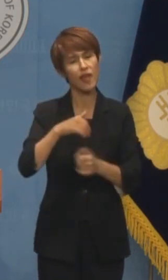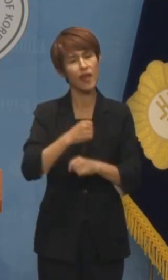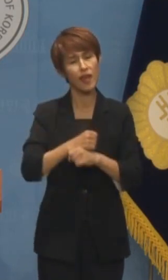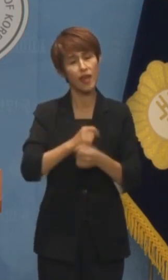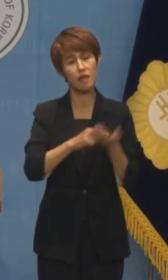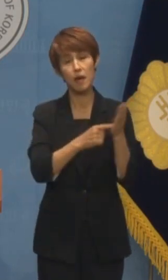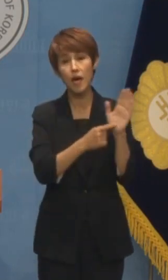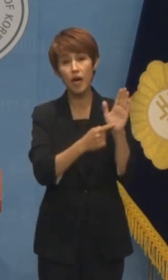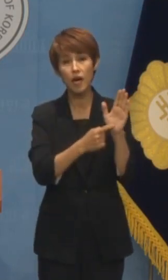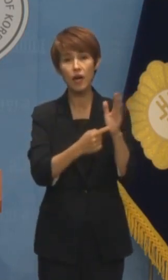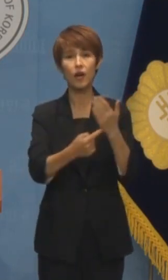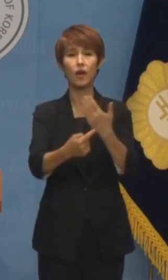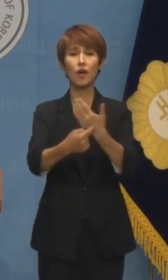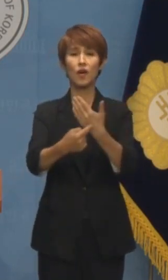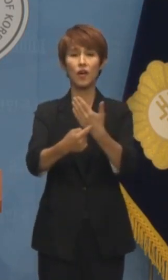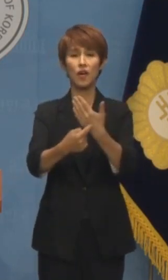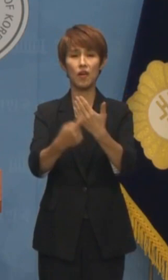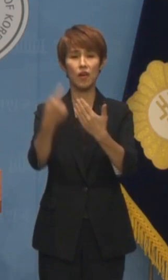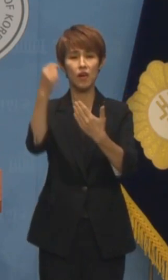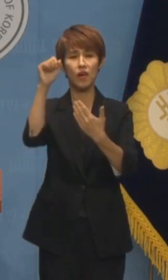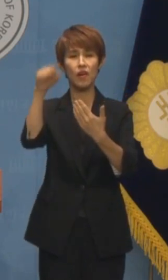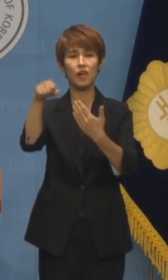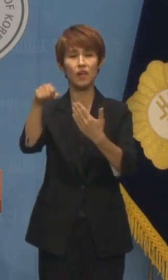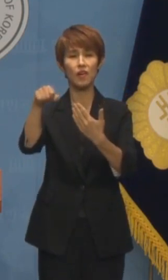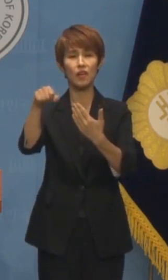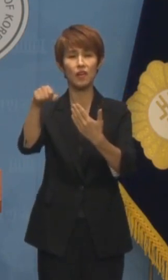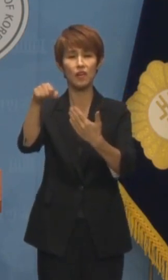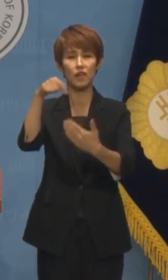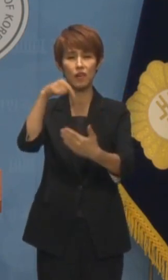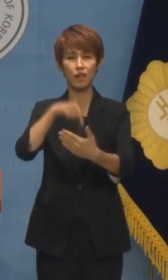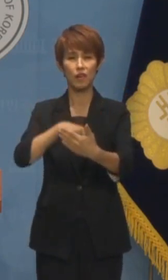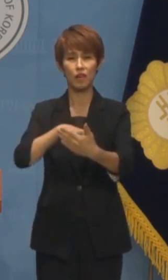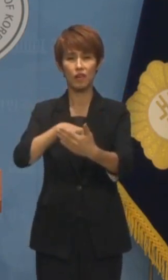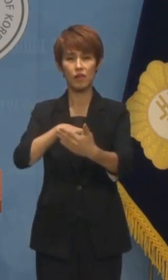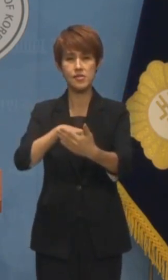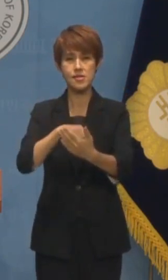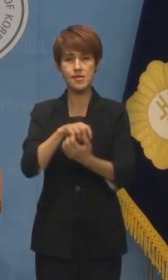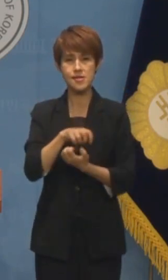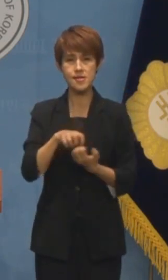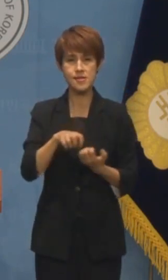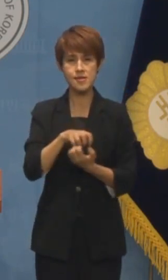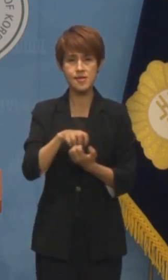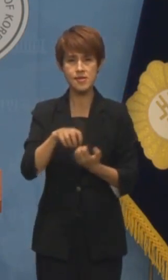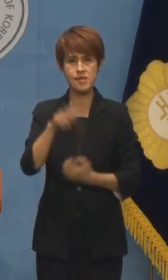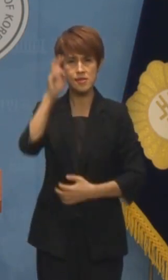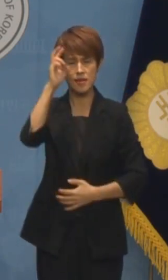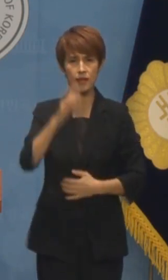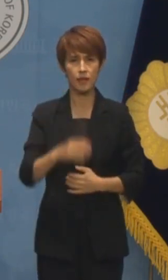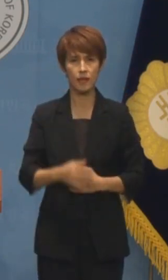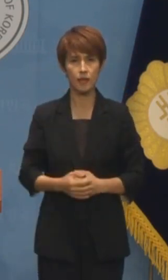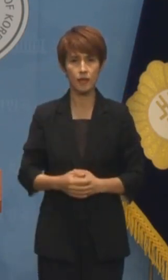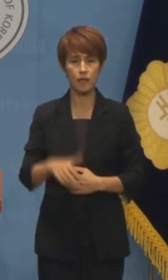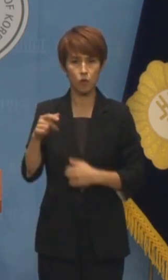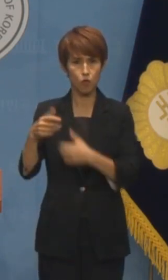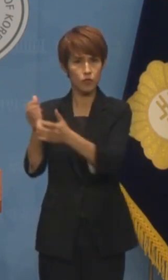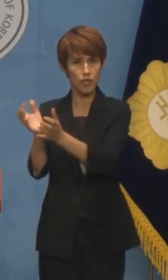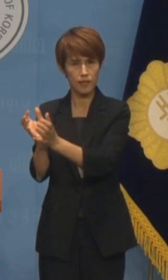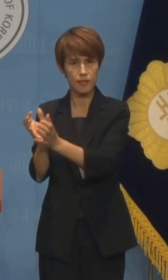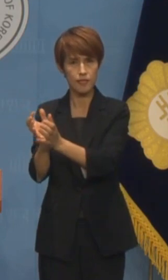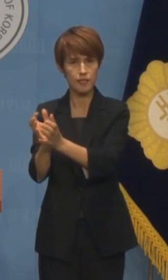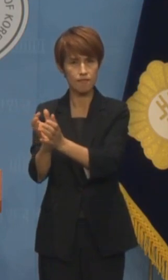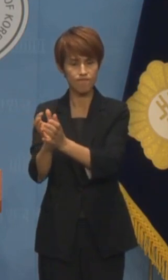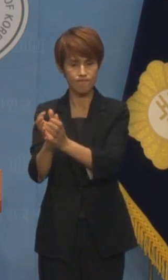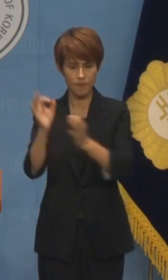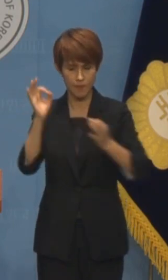대통령은 겉으로는 고개를 숙이는 척했지만 속으로는 이를 갈고 있었나 봅니다. 조국혁신당은